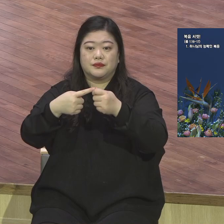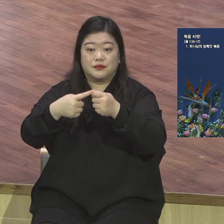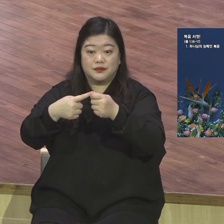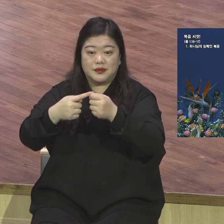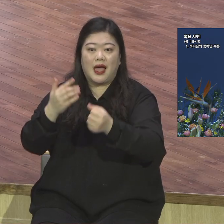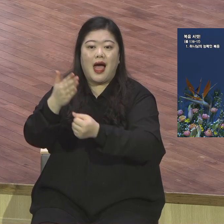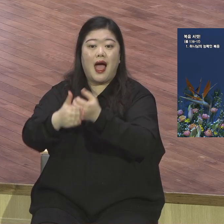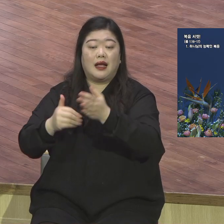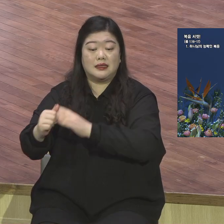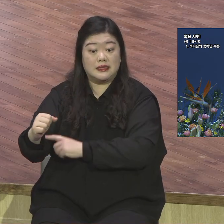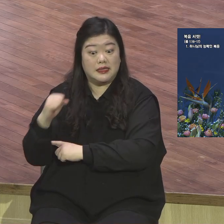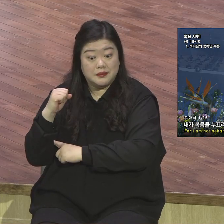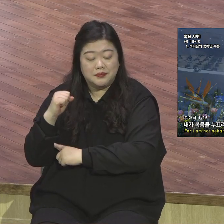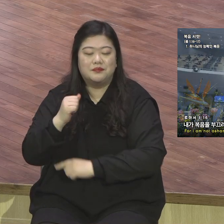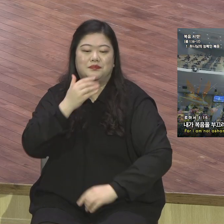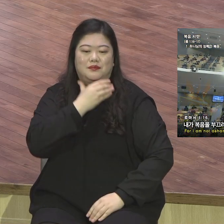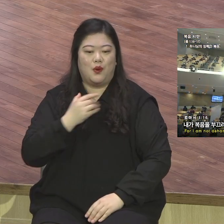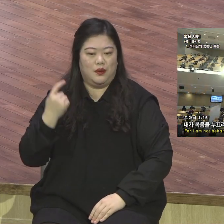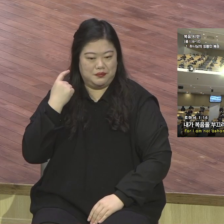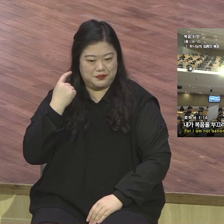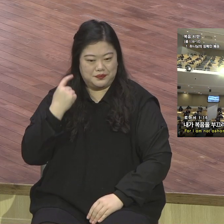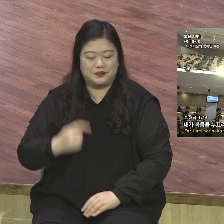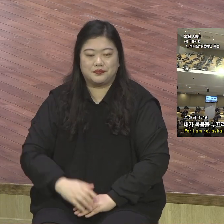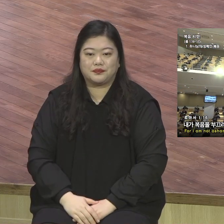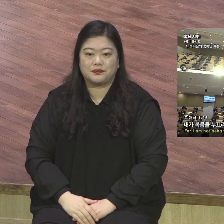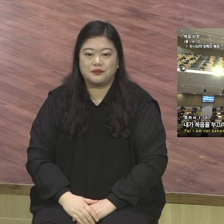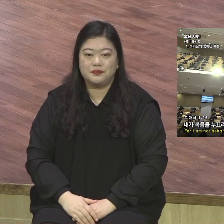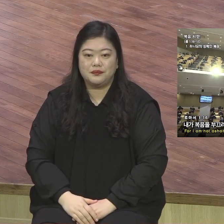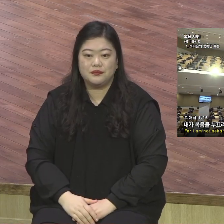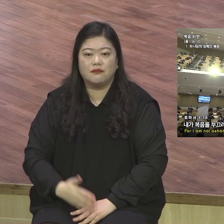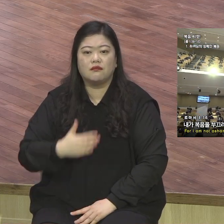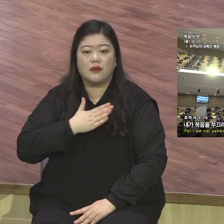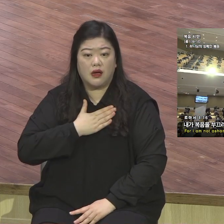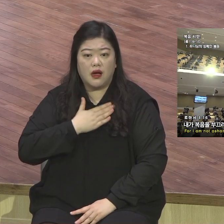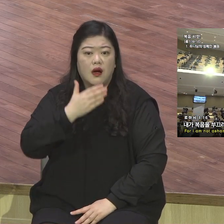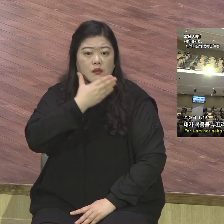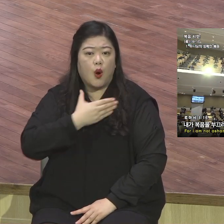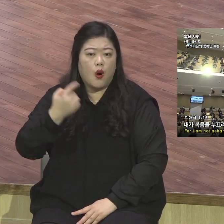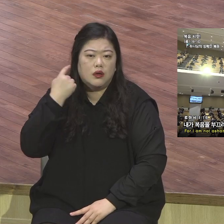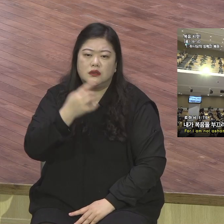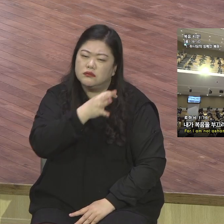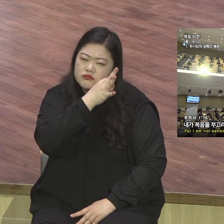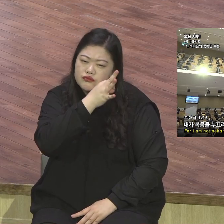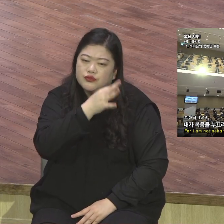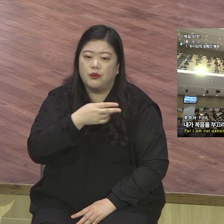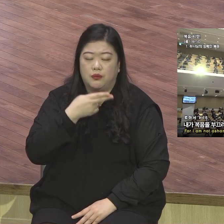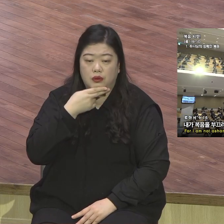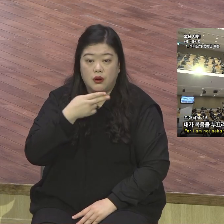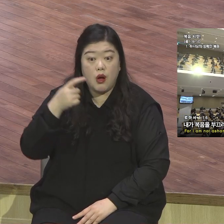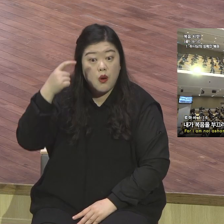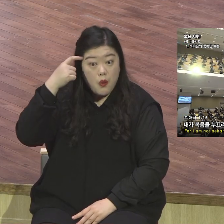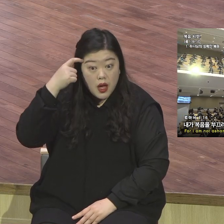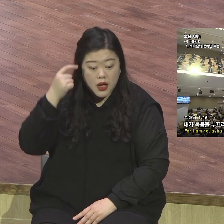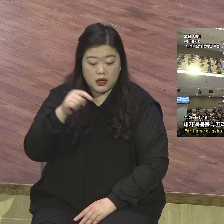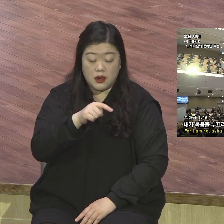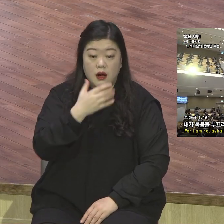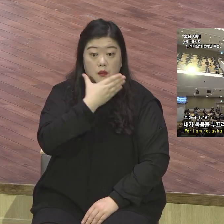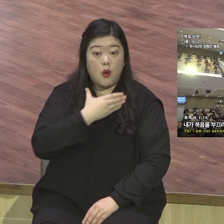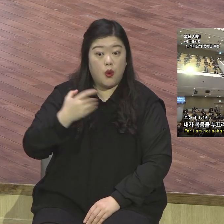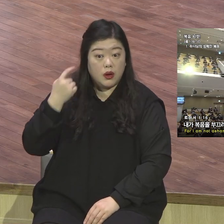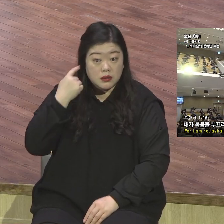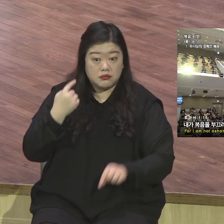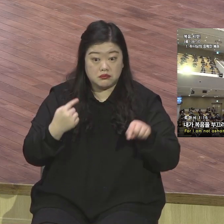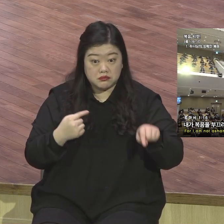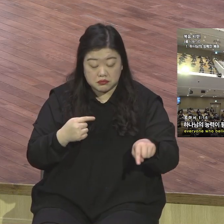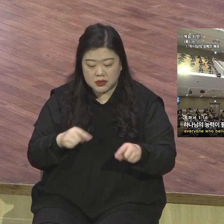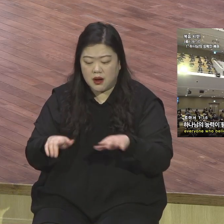복음입니다. 16절입니다. 내가 복음을 부끄러워하지 아니하노니 이 복음은 모든 믿는